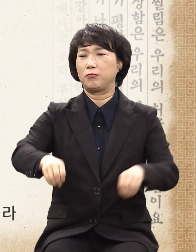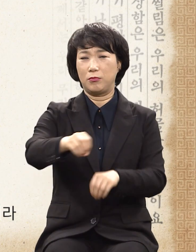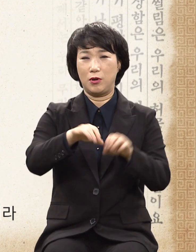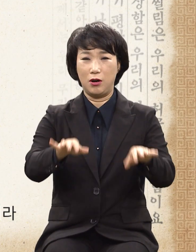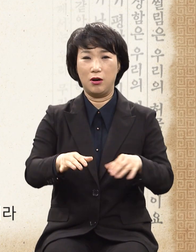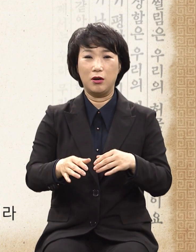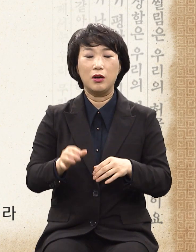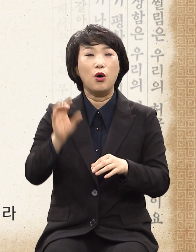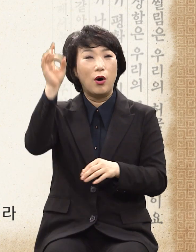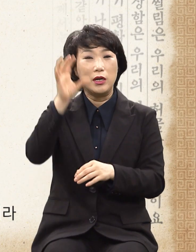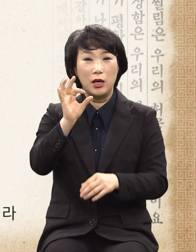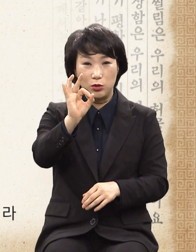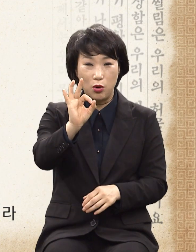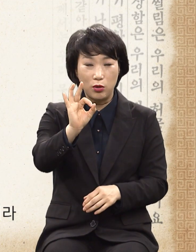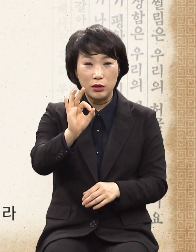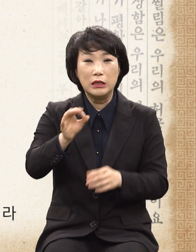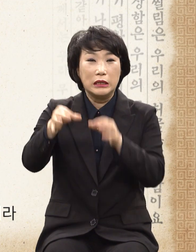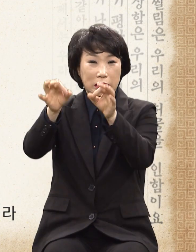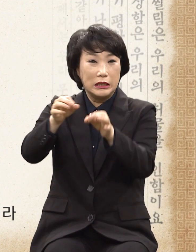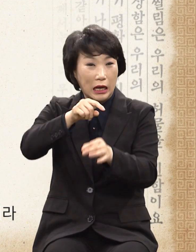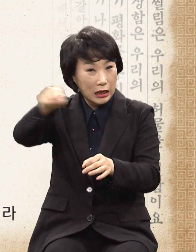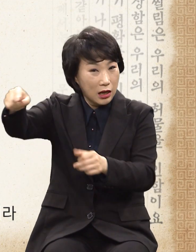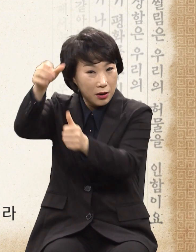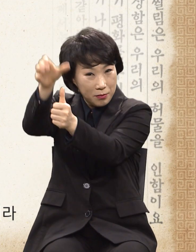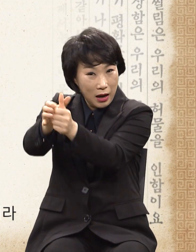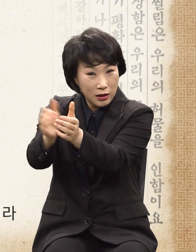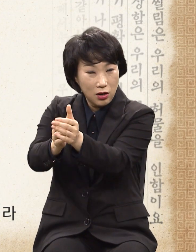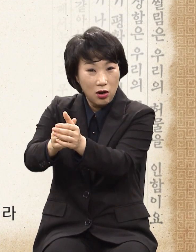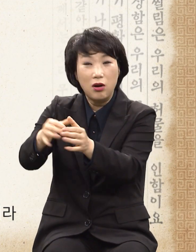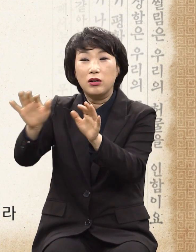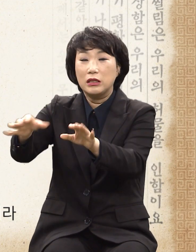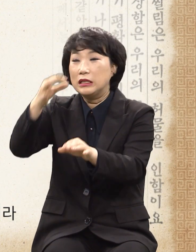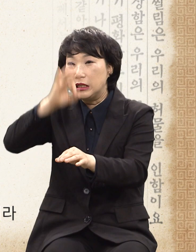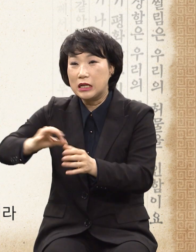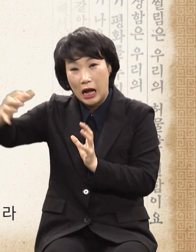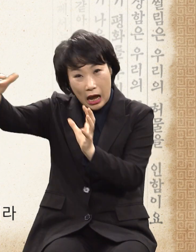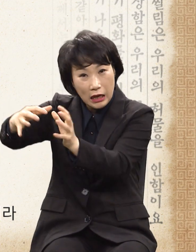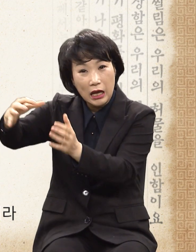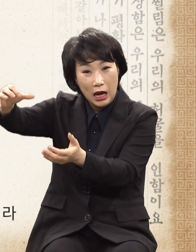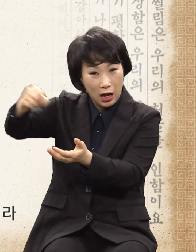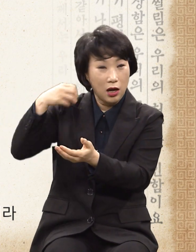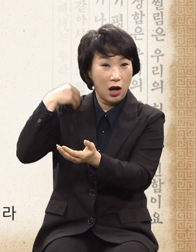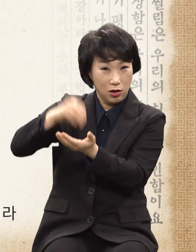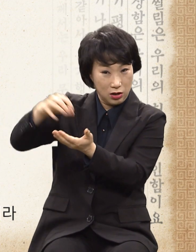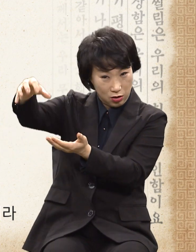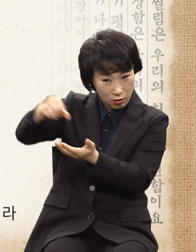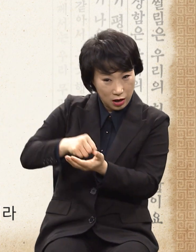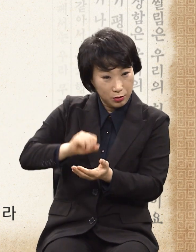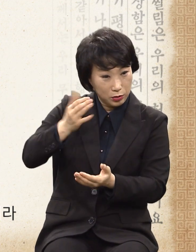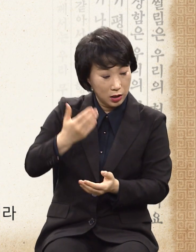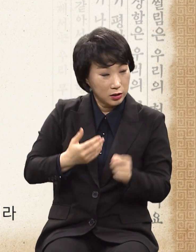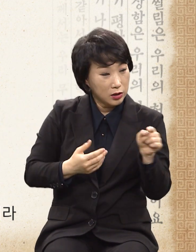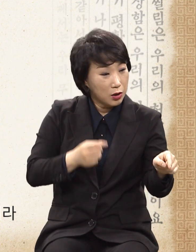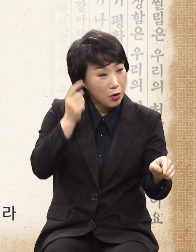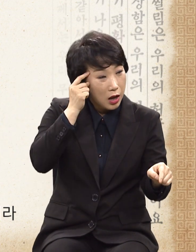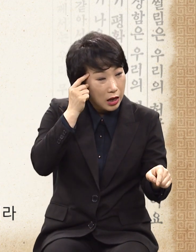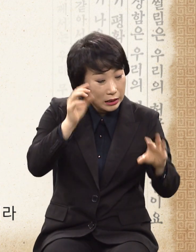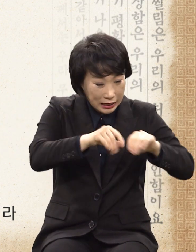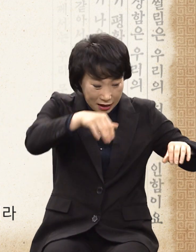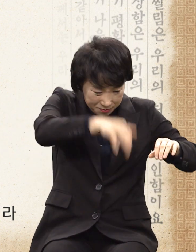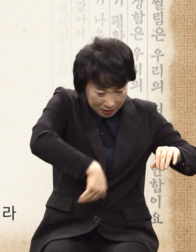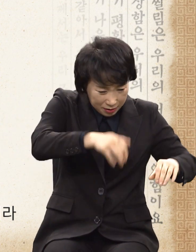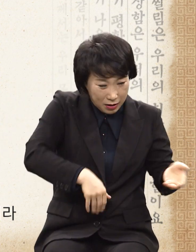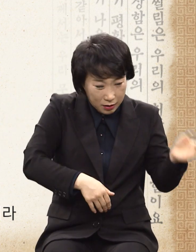나의 본전을 은행에 넣어서 별리 이자라도 가져올 것이지 네가